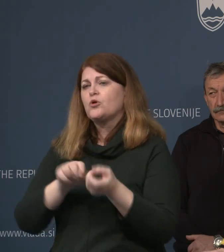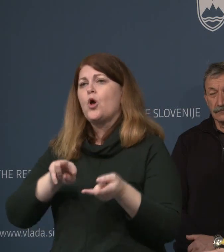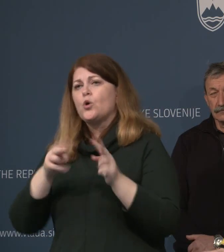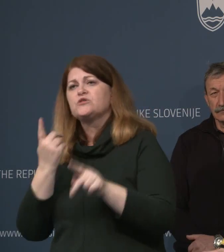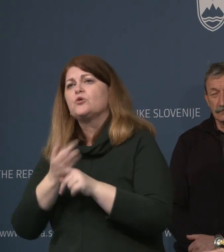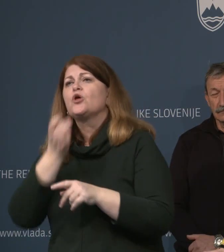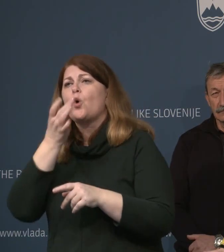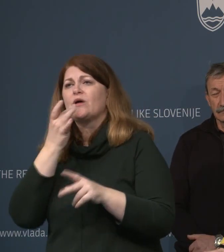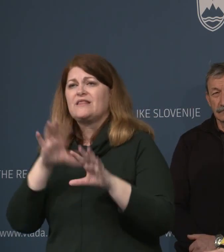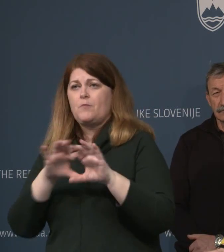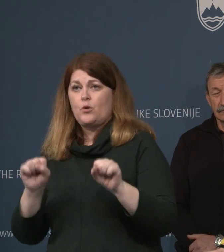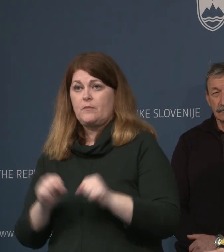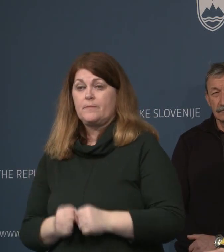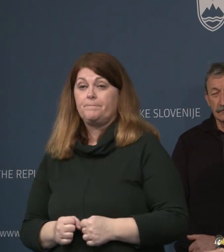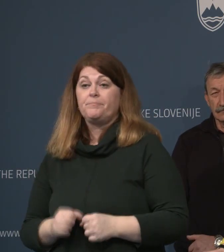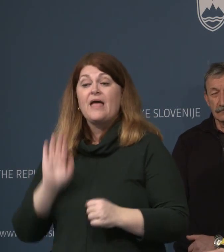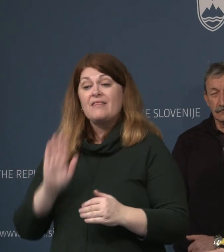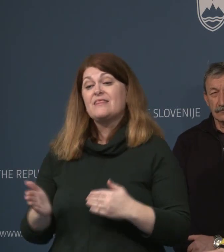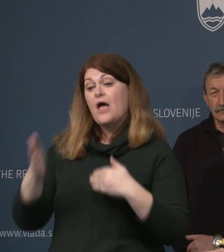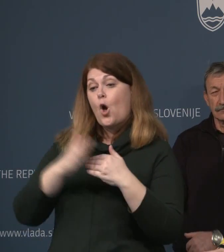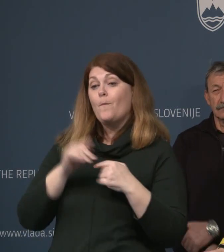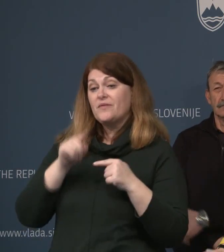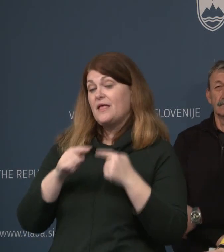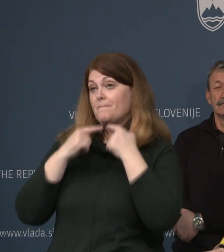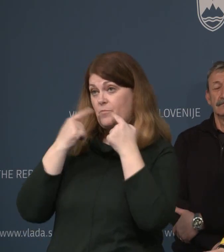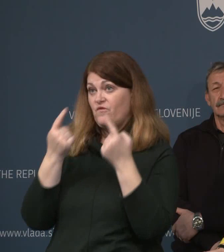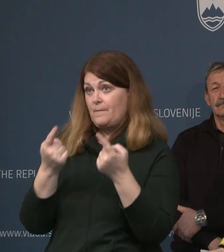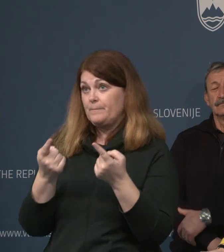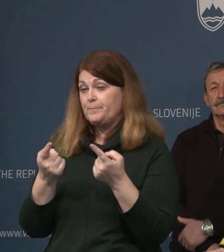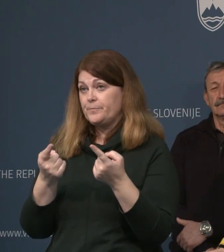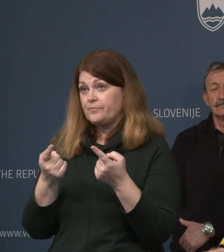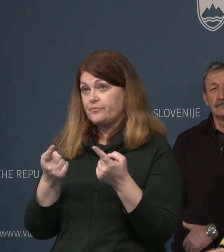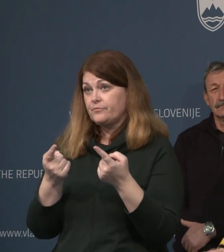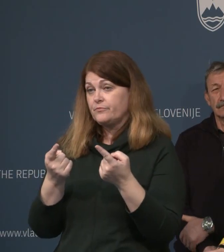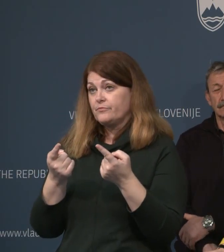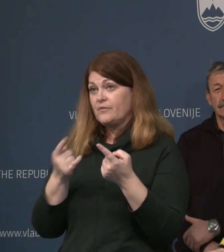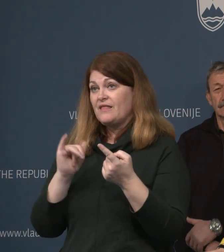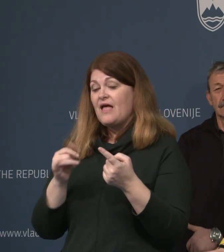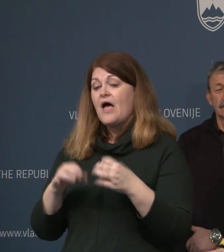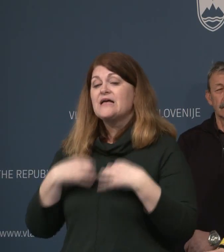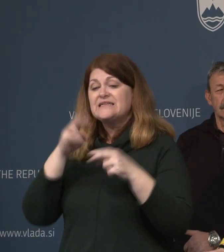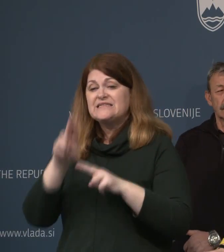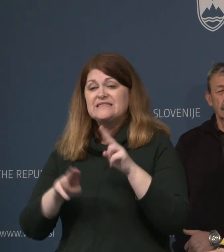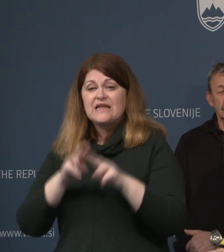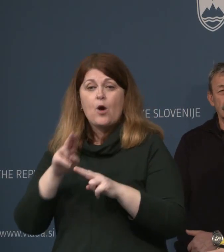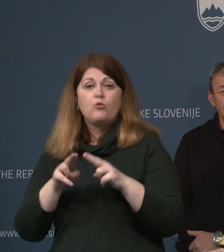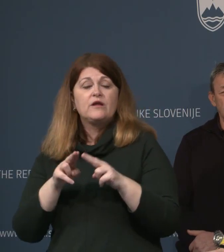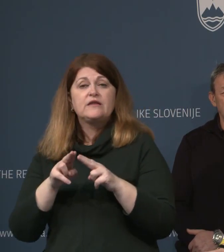tudi konkretnimi ukrepi. Naj ob tem mogoče povem, da pravzaprav zdravljenje, kot